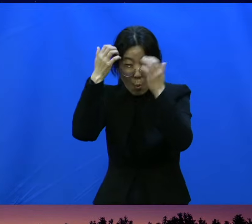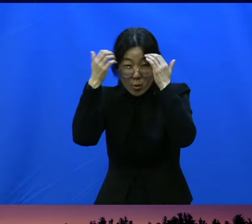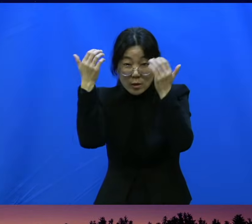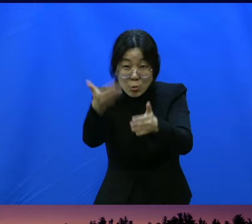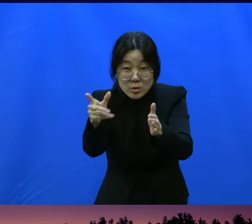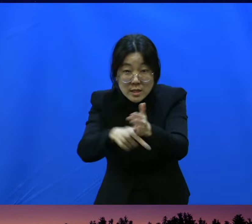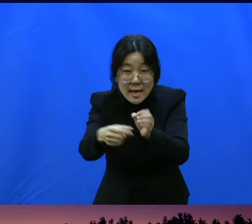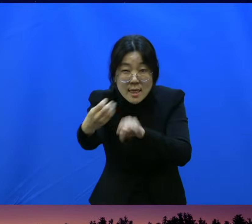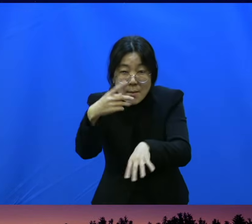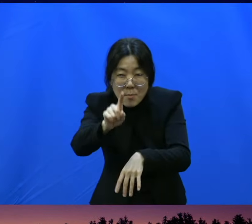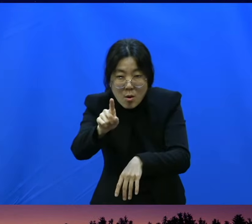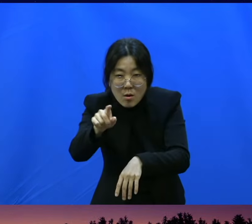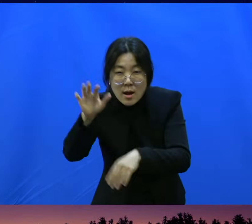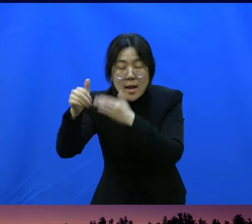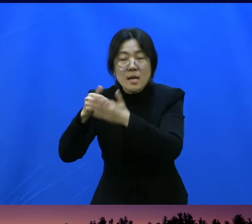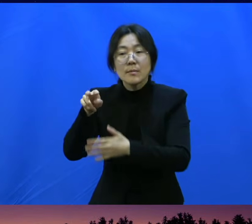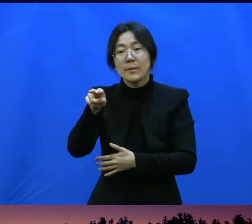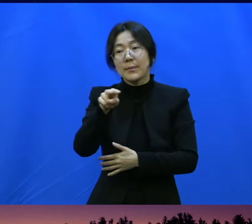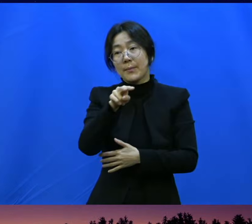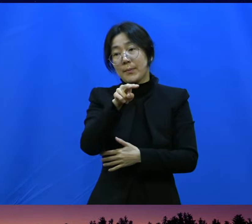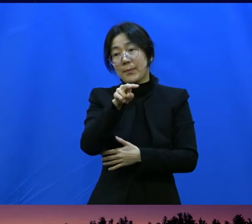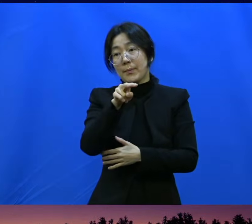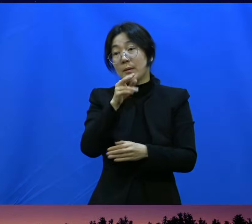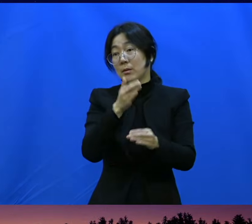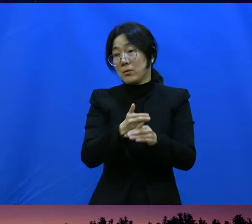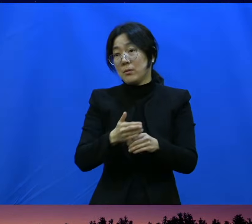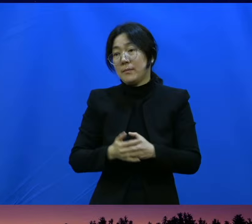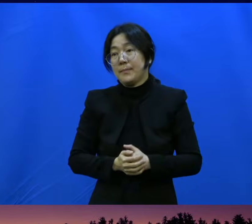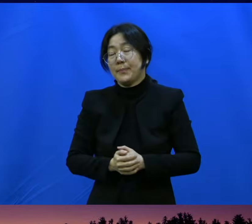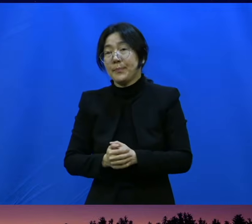그야말로 생존을 건 사투예요.